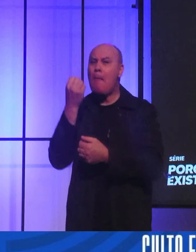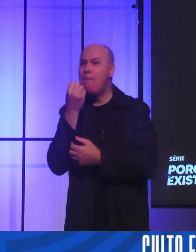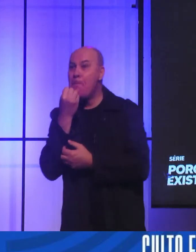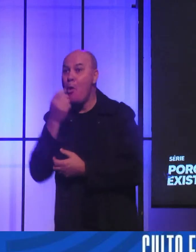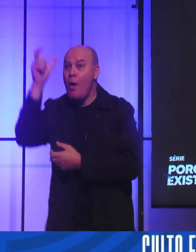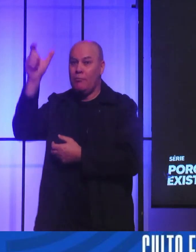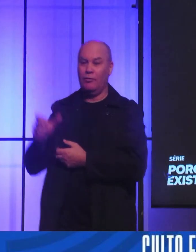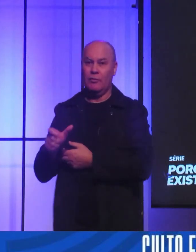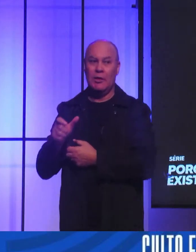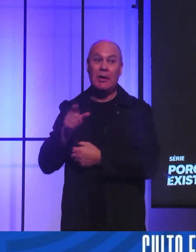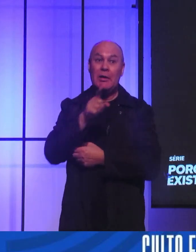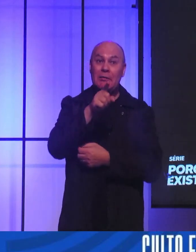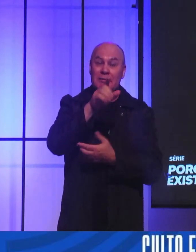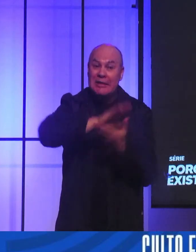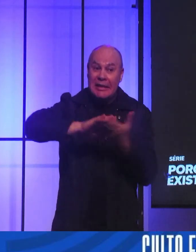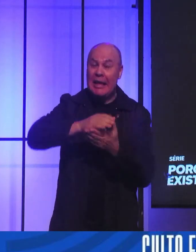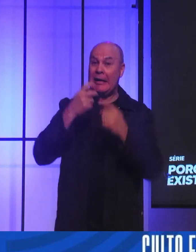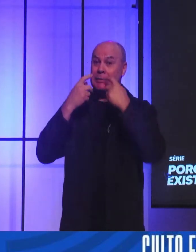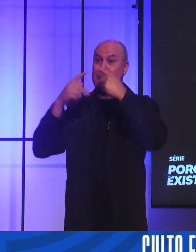inferno?